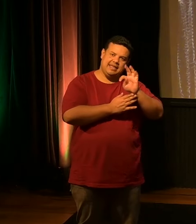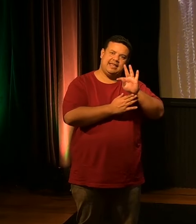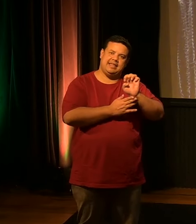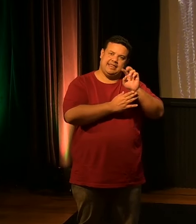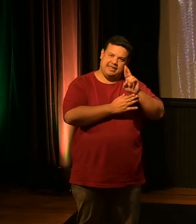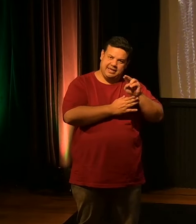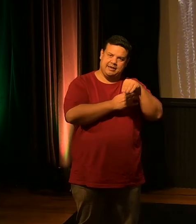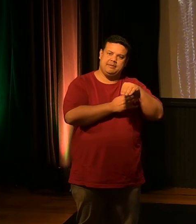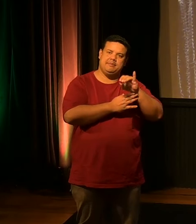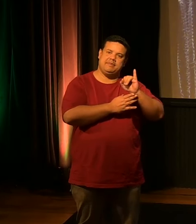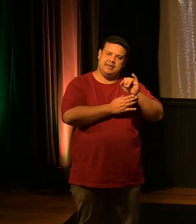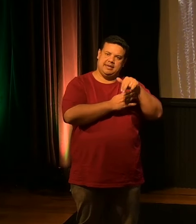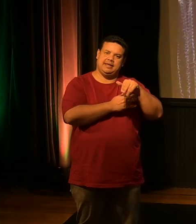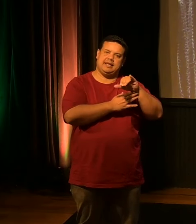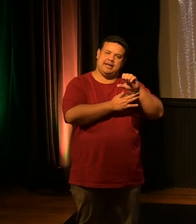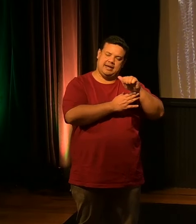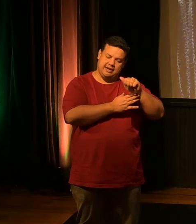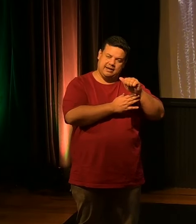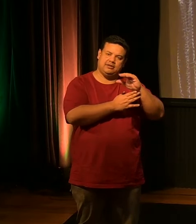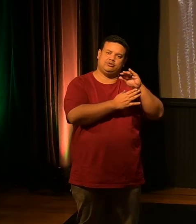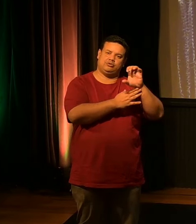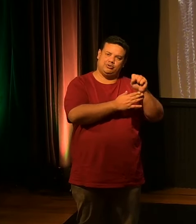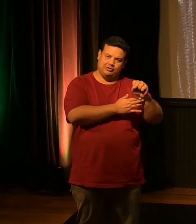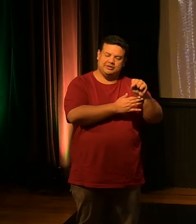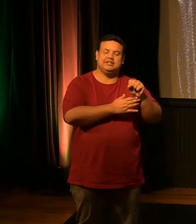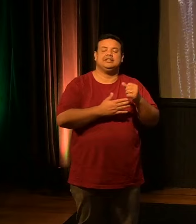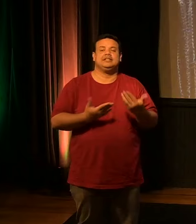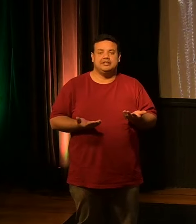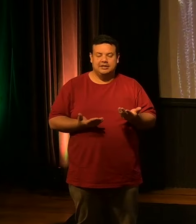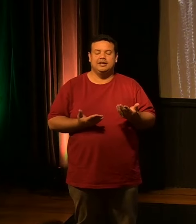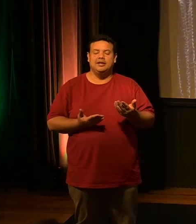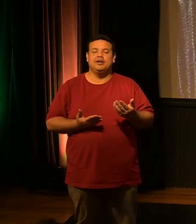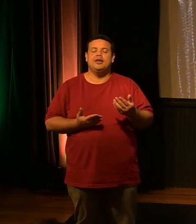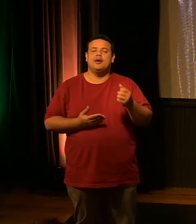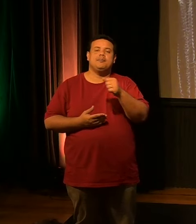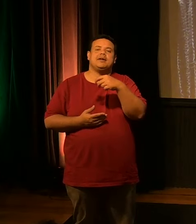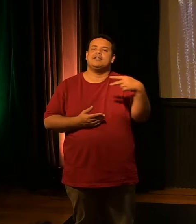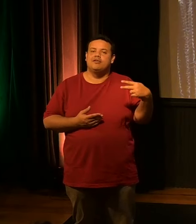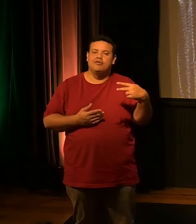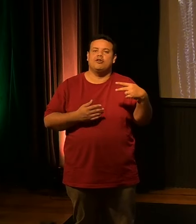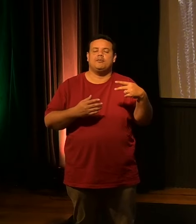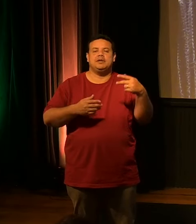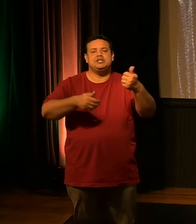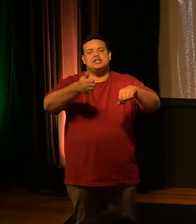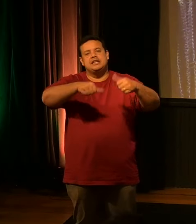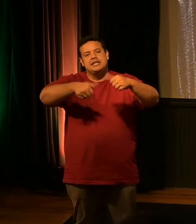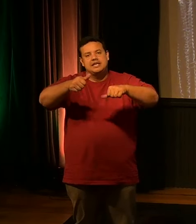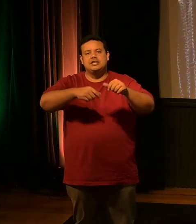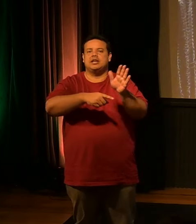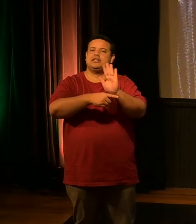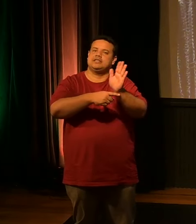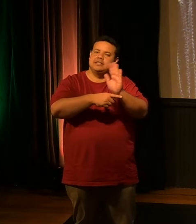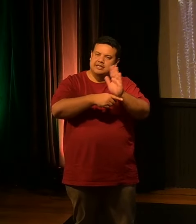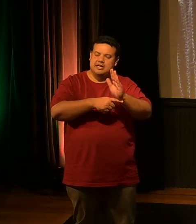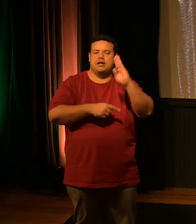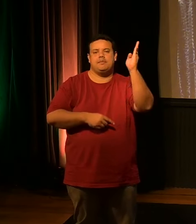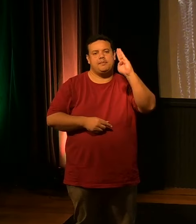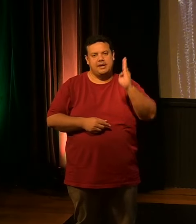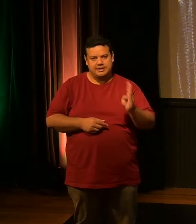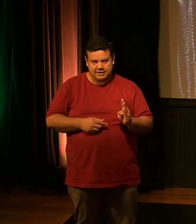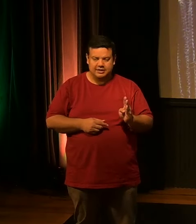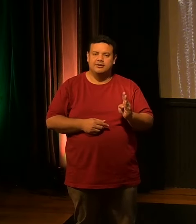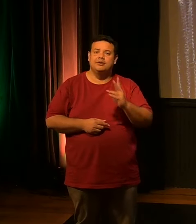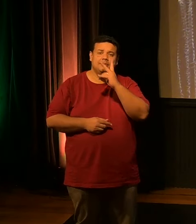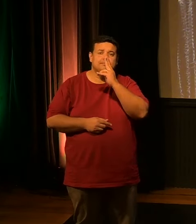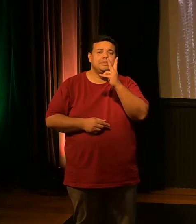plataforma Indeterminações a gente chama uma plataforma de crítica de cinema negro brasileiro, e ela surge de um